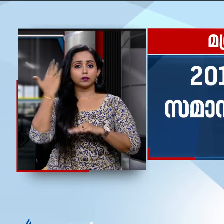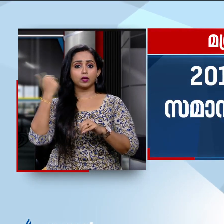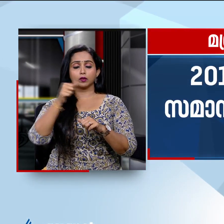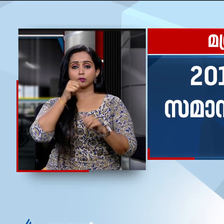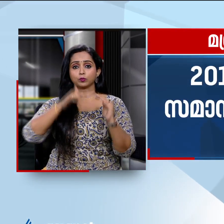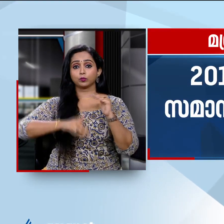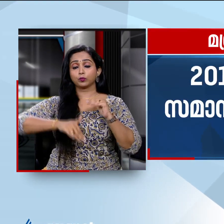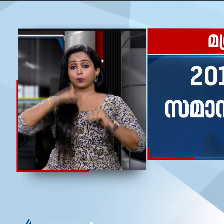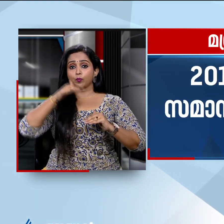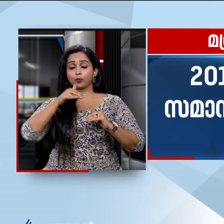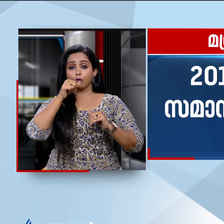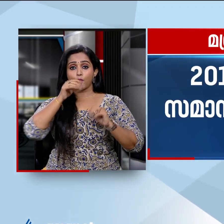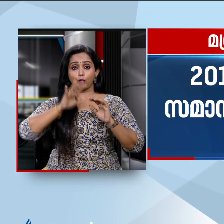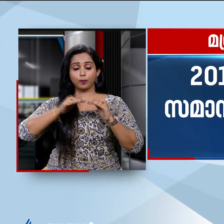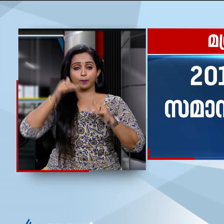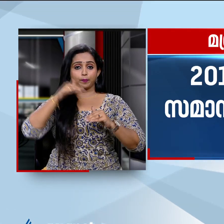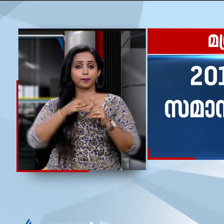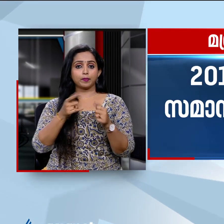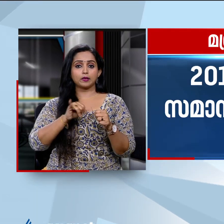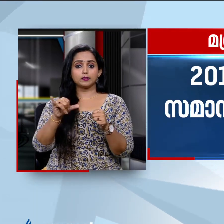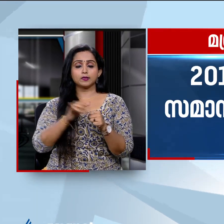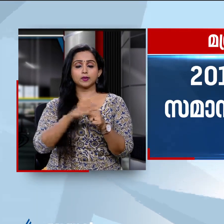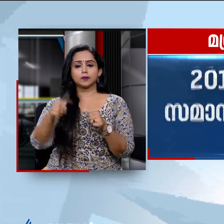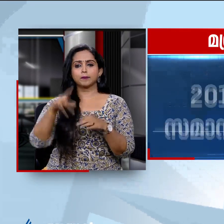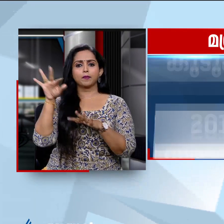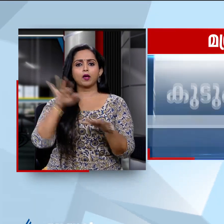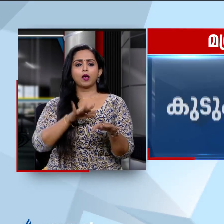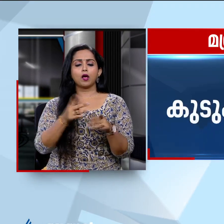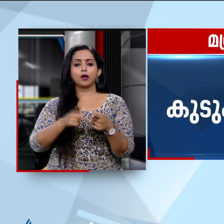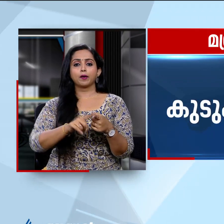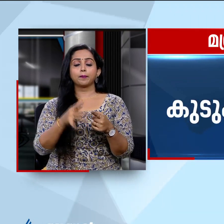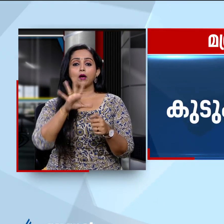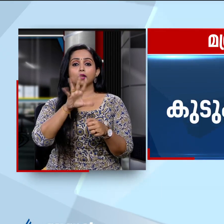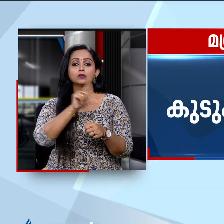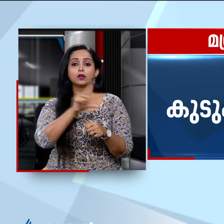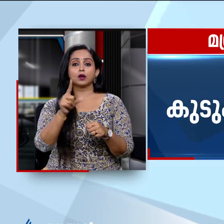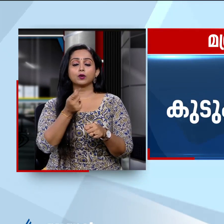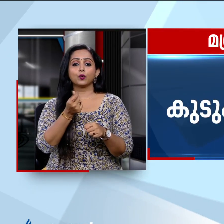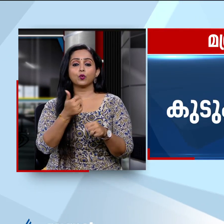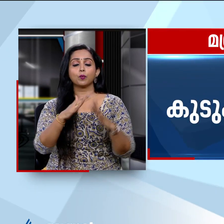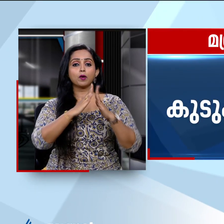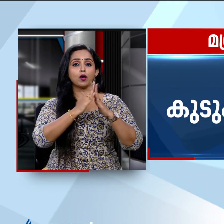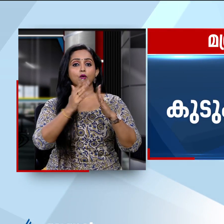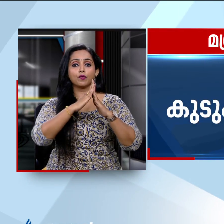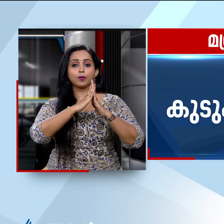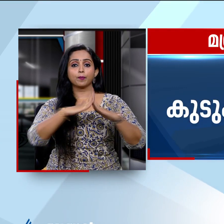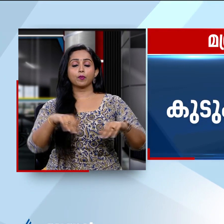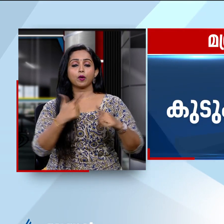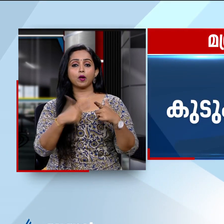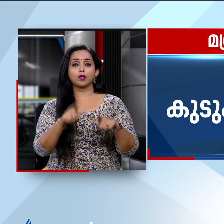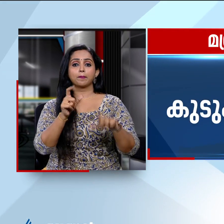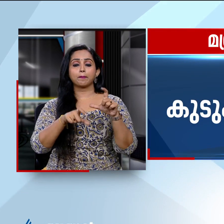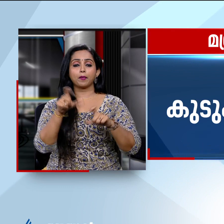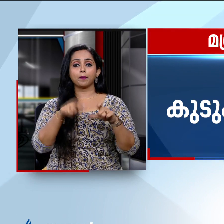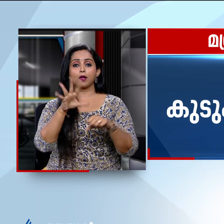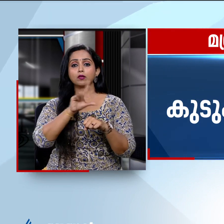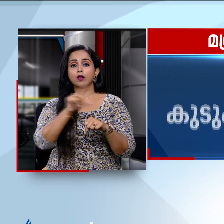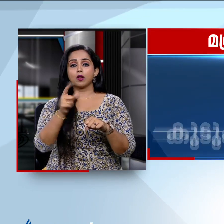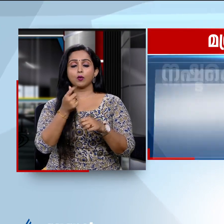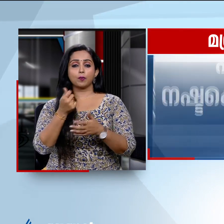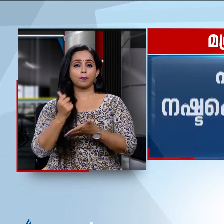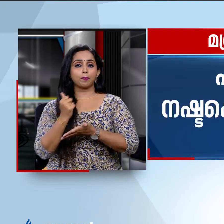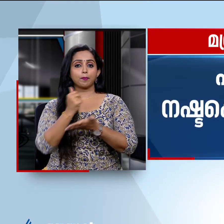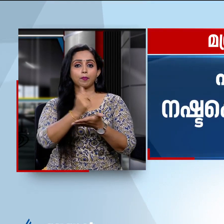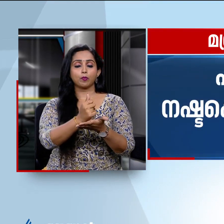നാശനഷ്ടത്തിന് സഹായം അനുവദിക്കും. മരിച്ചവരുടെ കുടുംബങ്ങൾക്കാകെ 5 ലക്ഷം രൂപയും പൂർണ്ണമായി വീട് നഷ്ടപ്പെട്ടവർക്ക് 4 ലക്ഷം രൂപയും സഹായധനം നൽകും.